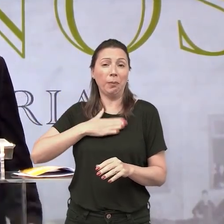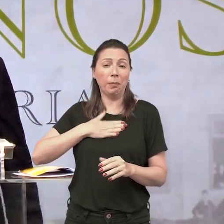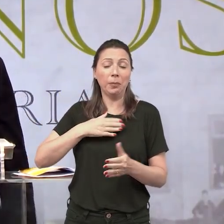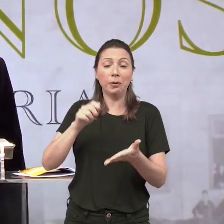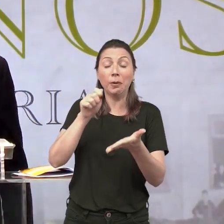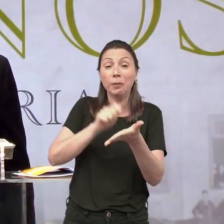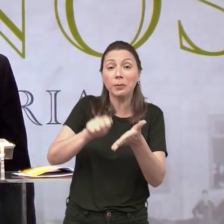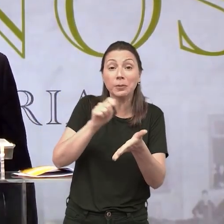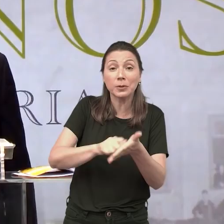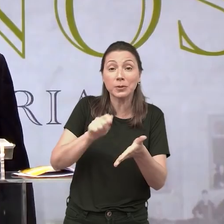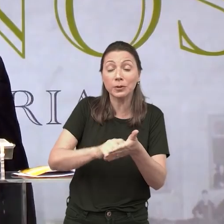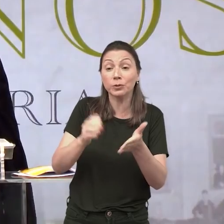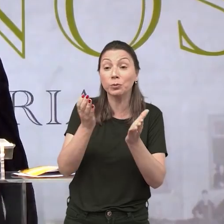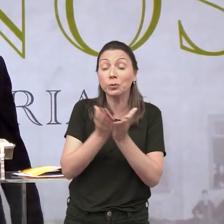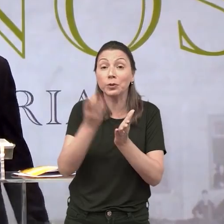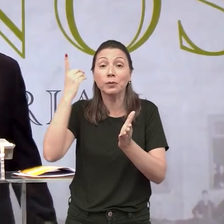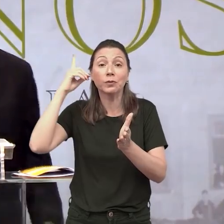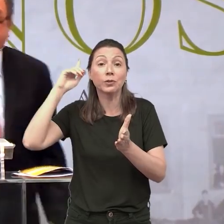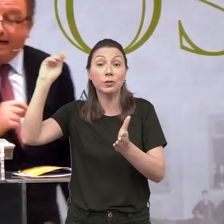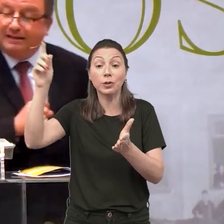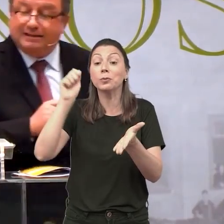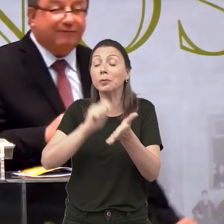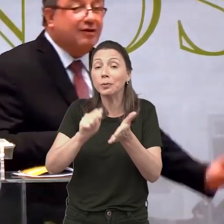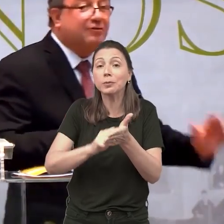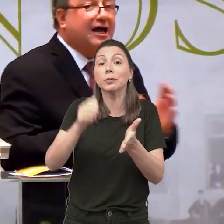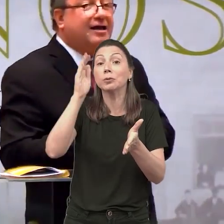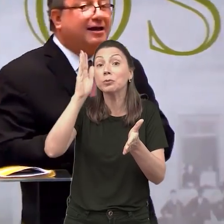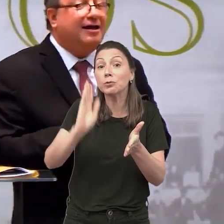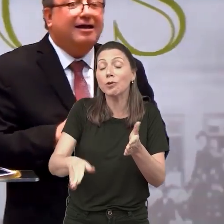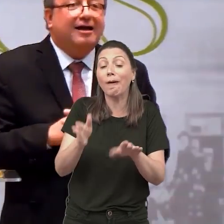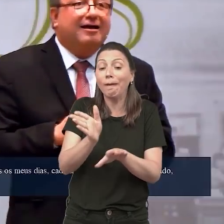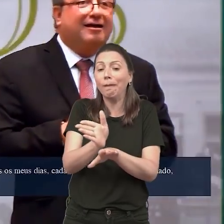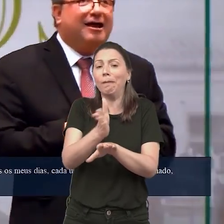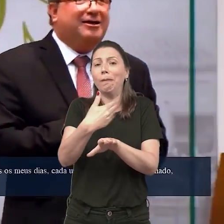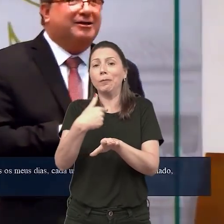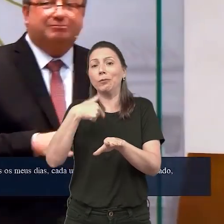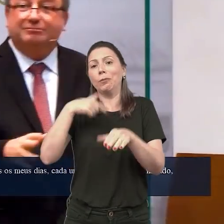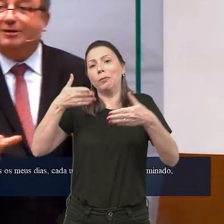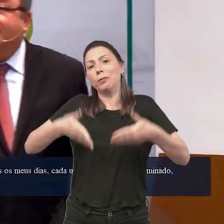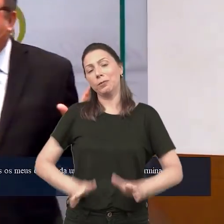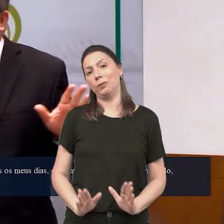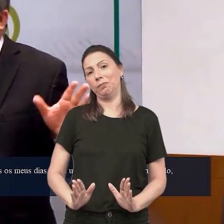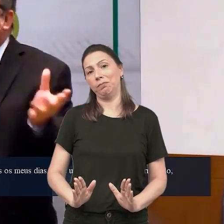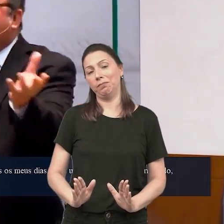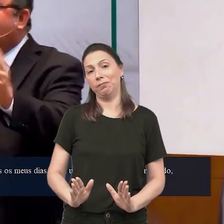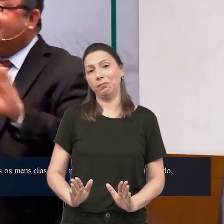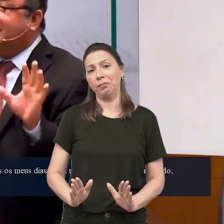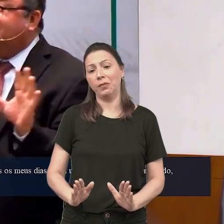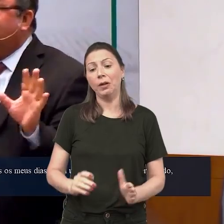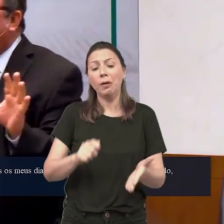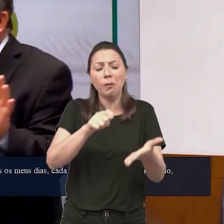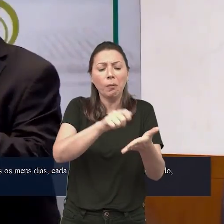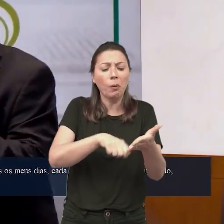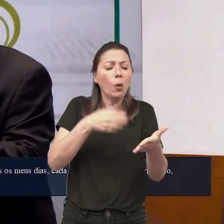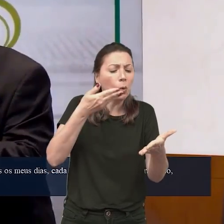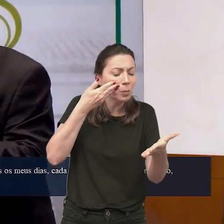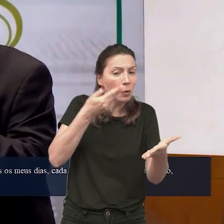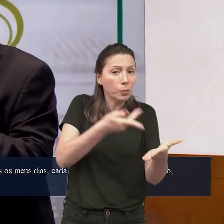e determinado, quando nenhum deles havia o quê? Ainda. Por aqui está fácil de